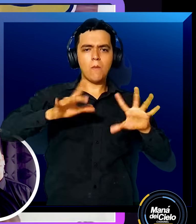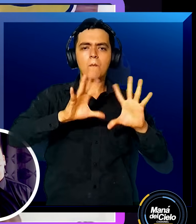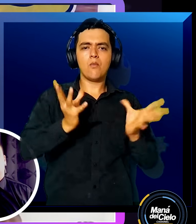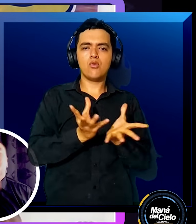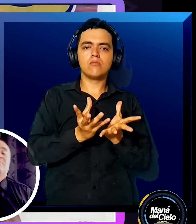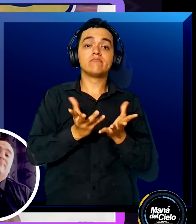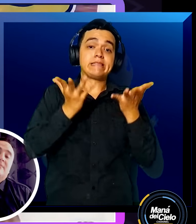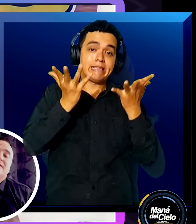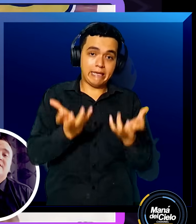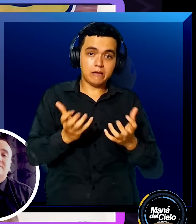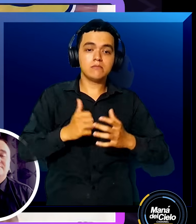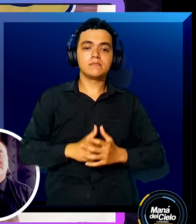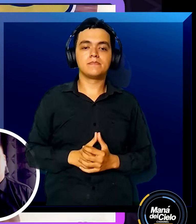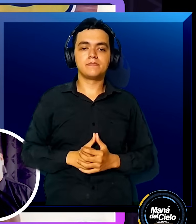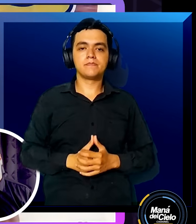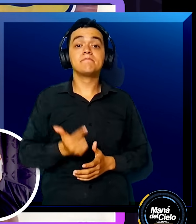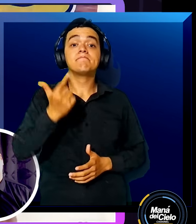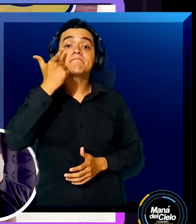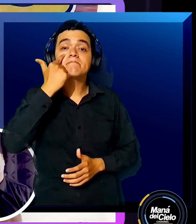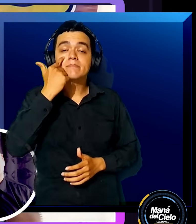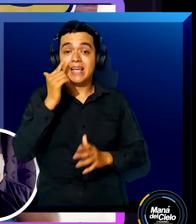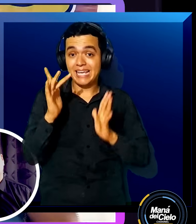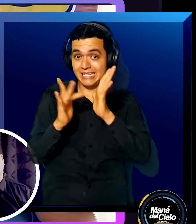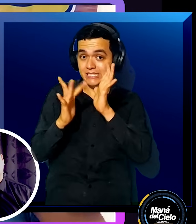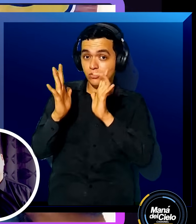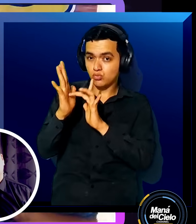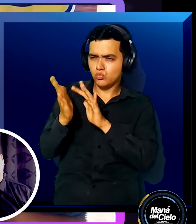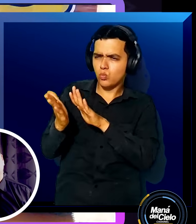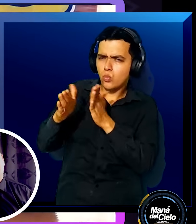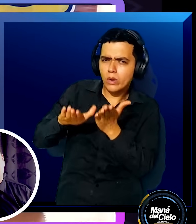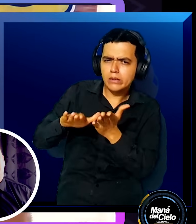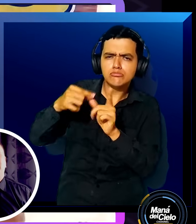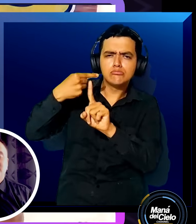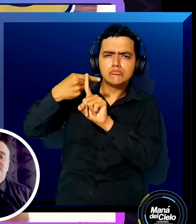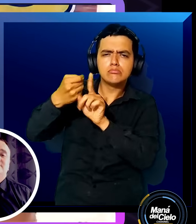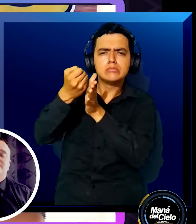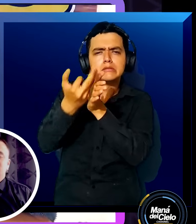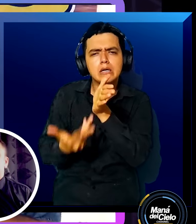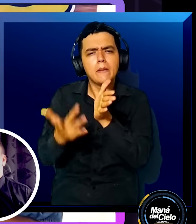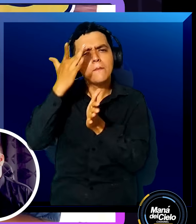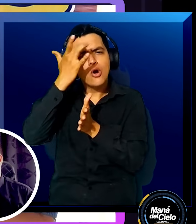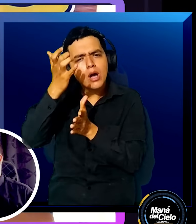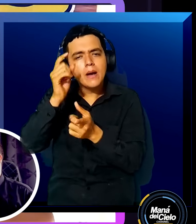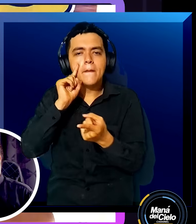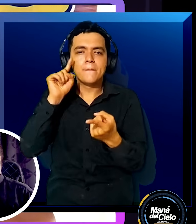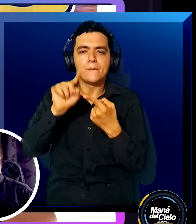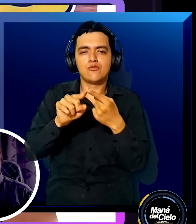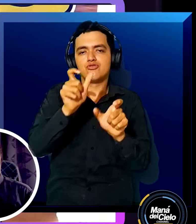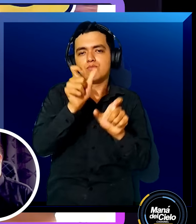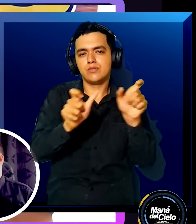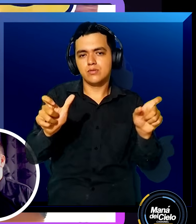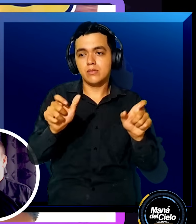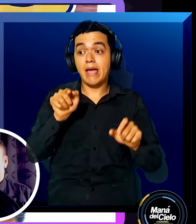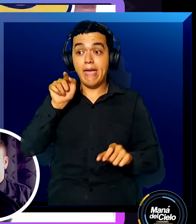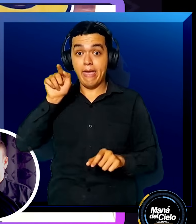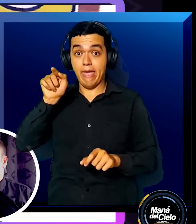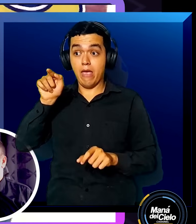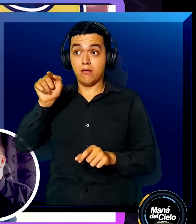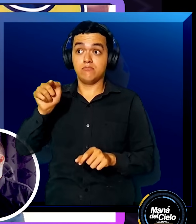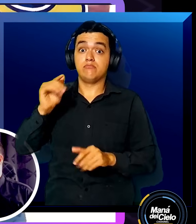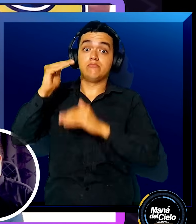déjame sentirlo. Y cuando usted menos va pensando, hermano, Dios va sensibilizando, Dios va moviendo. Pero usted no puede hacer eso